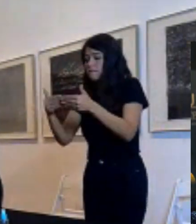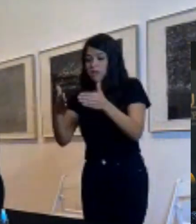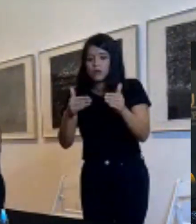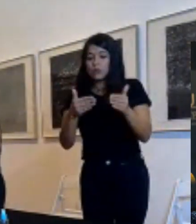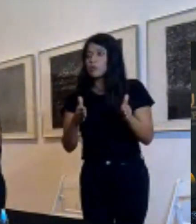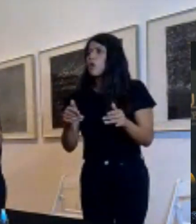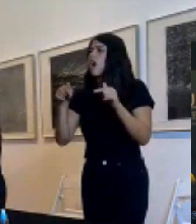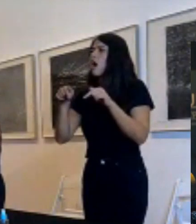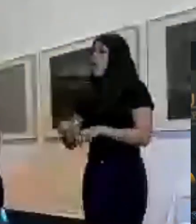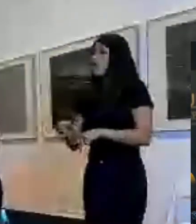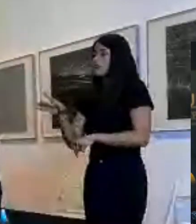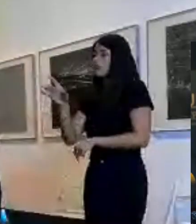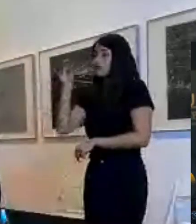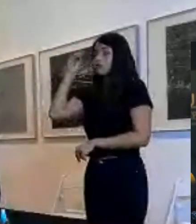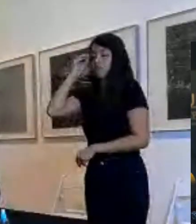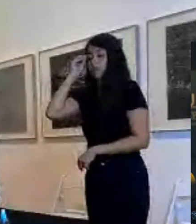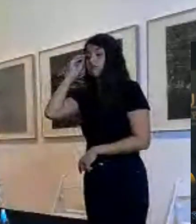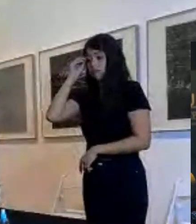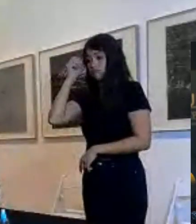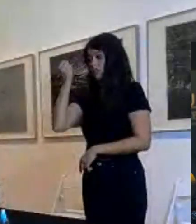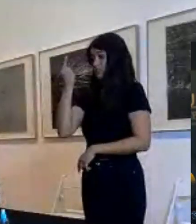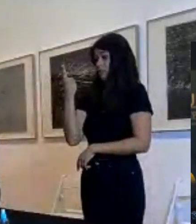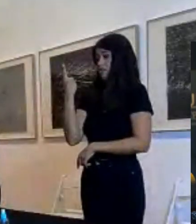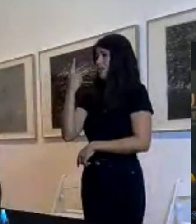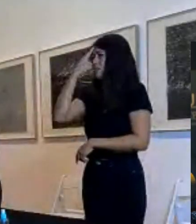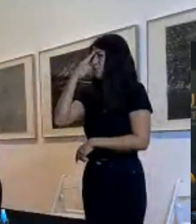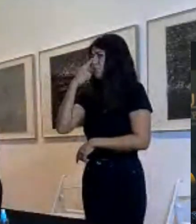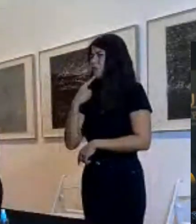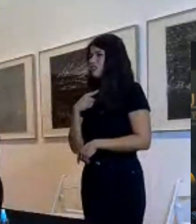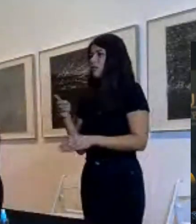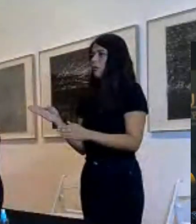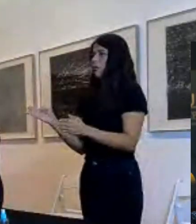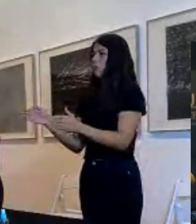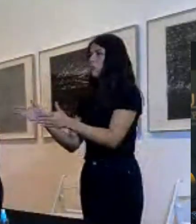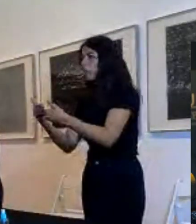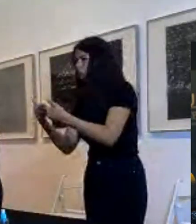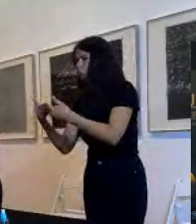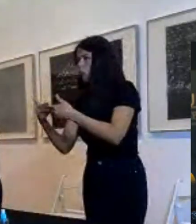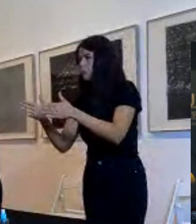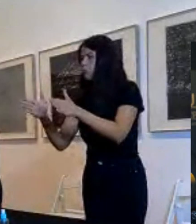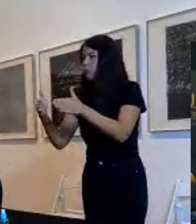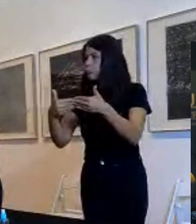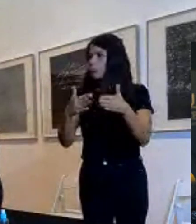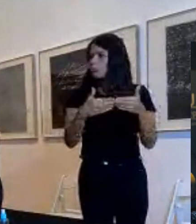ahora me doy cuenta que eran museos muy cerrados, Yo hacía